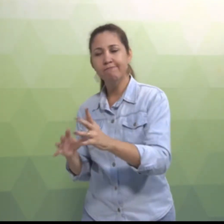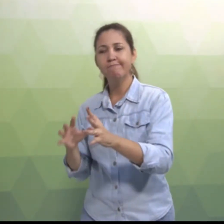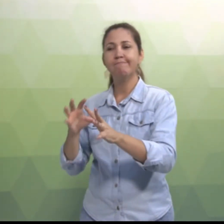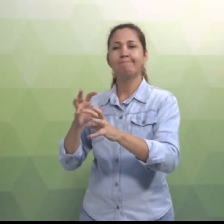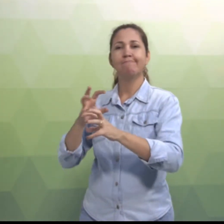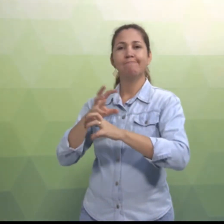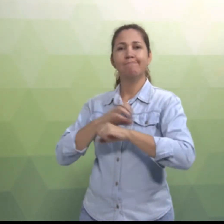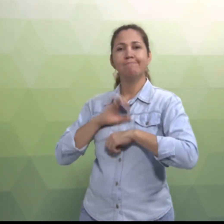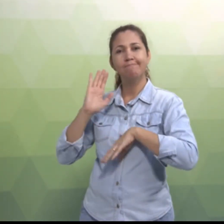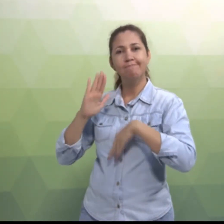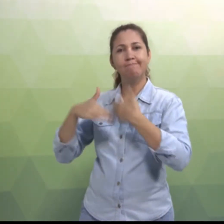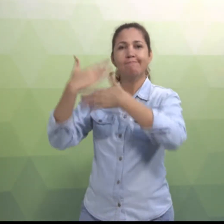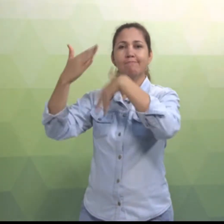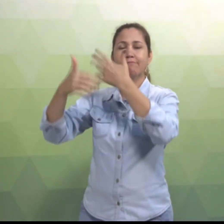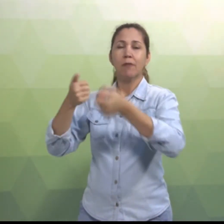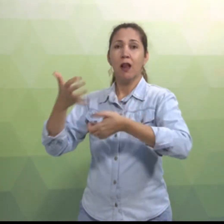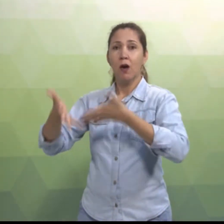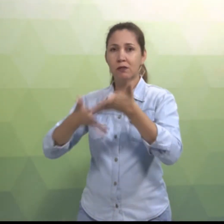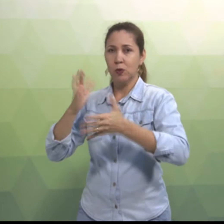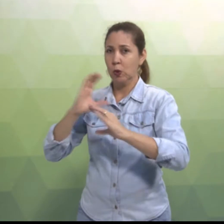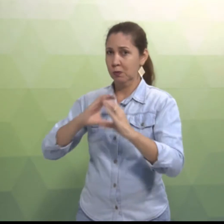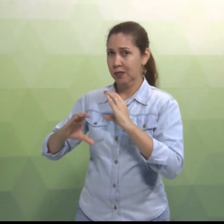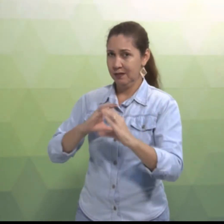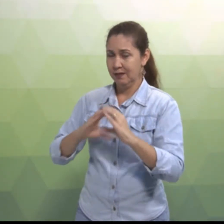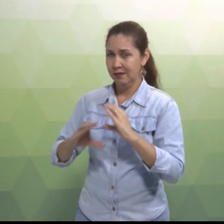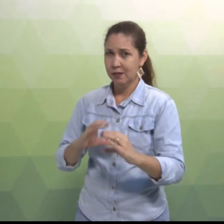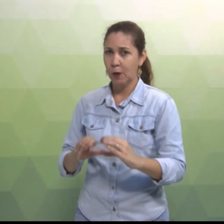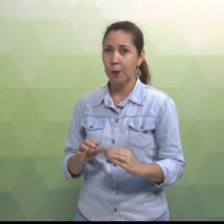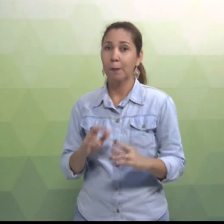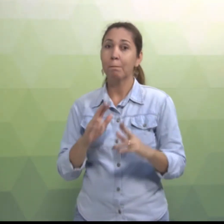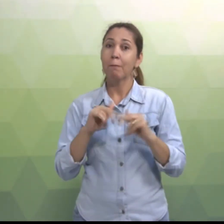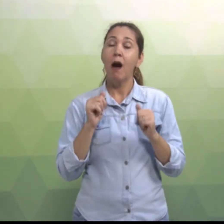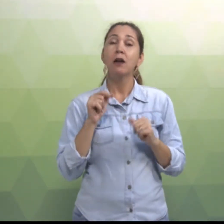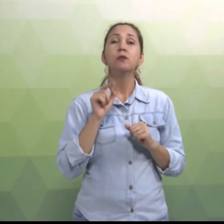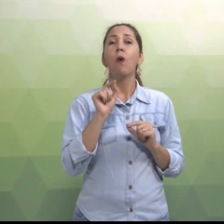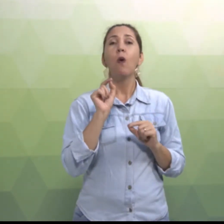ali ela adquire a língua de sinais por meio da comunicação.